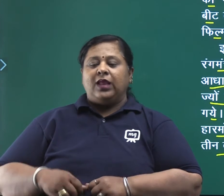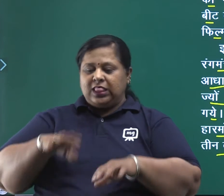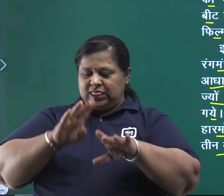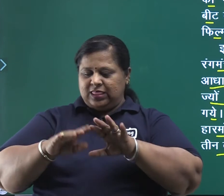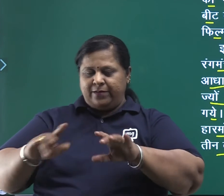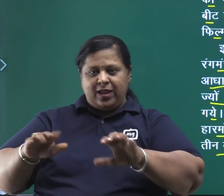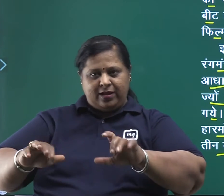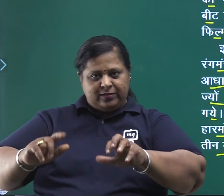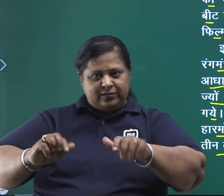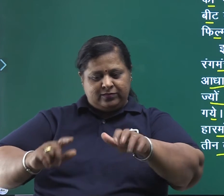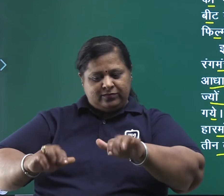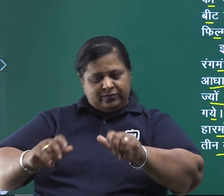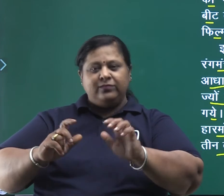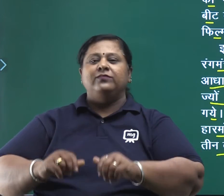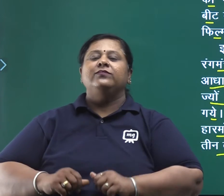तबला,